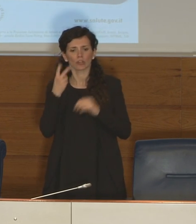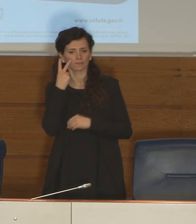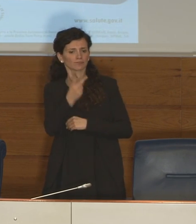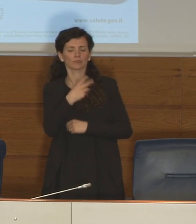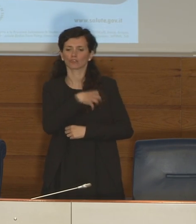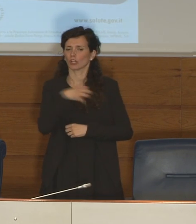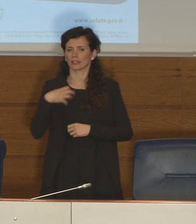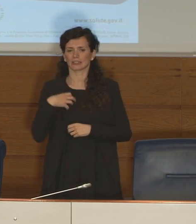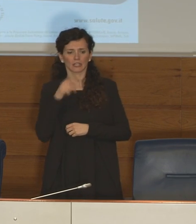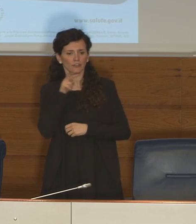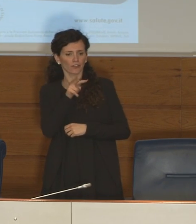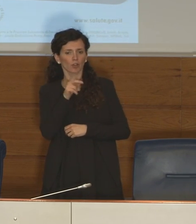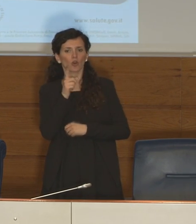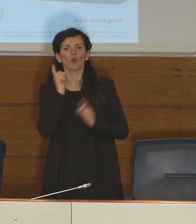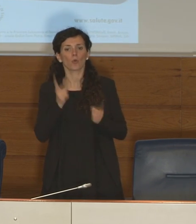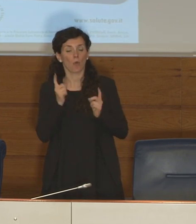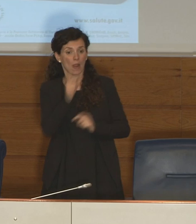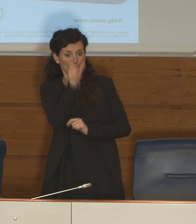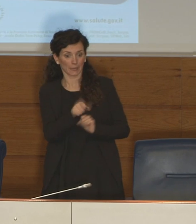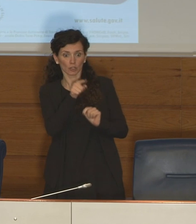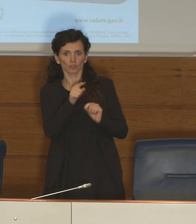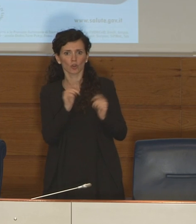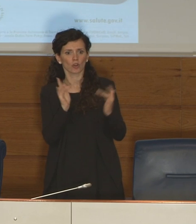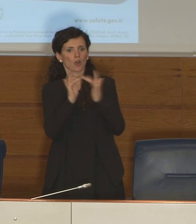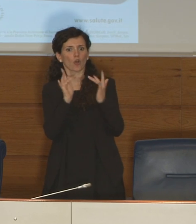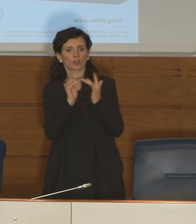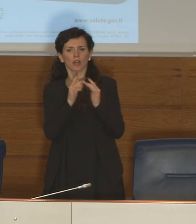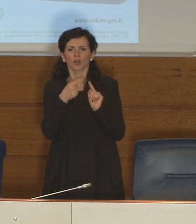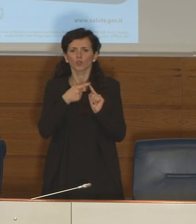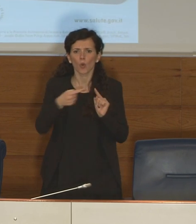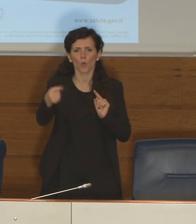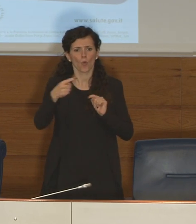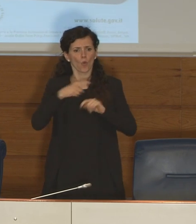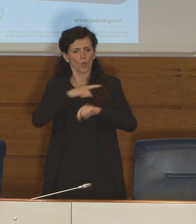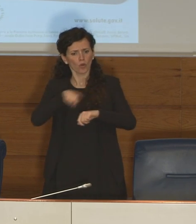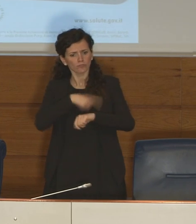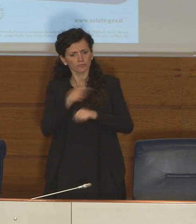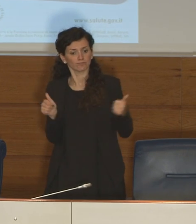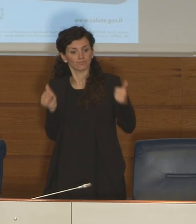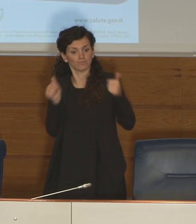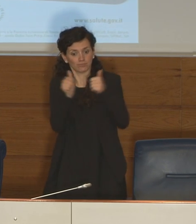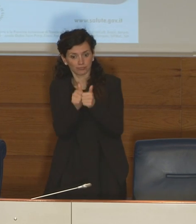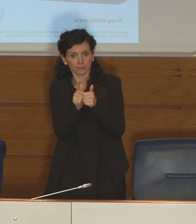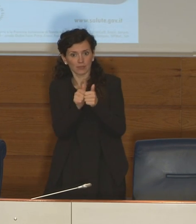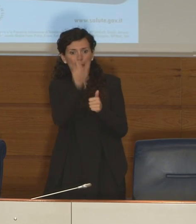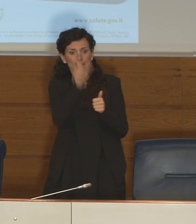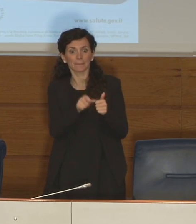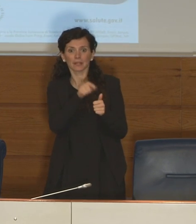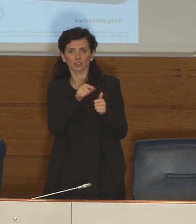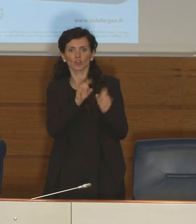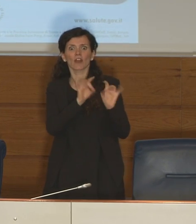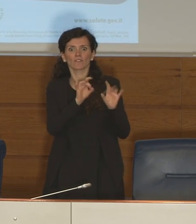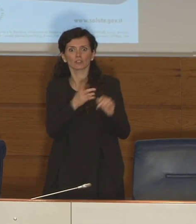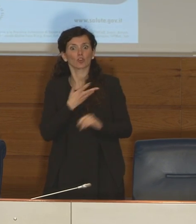persona che è stata in contatto stretto e prolungato con una persona positiva